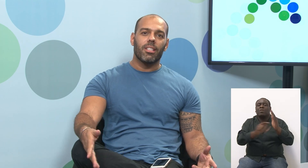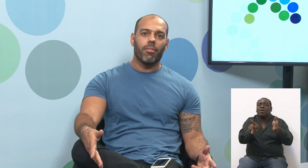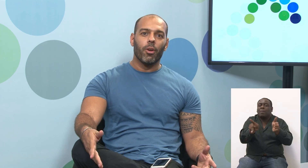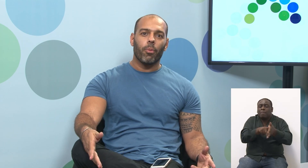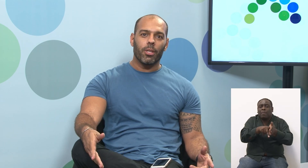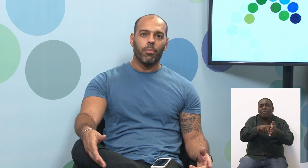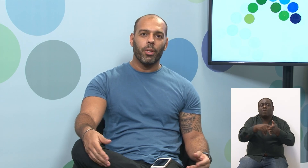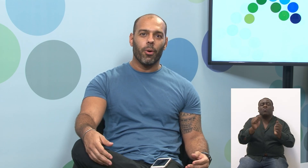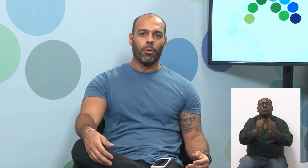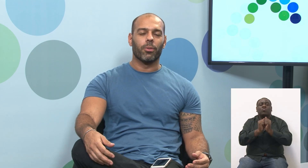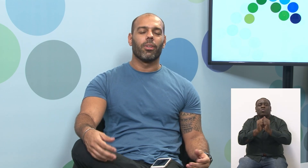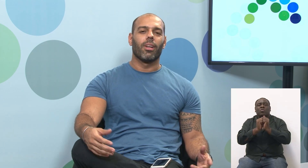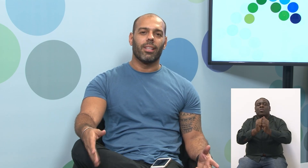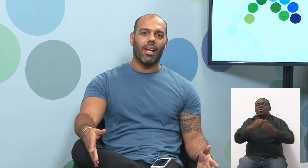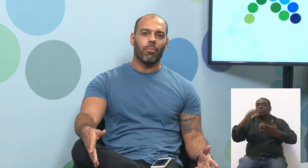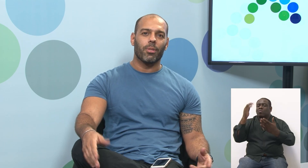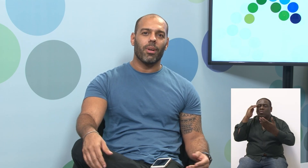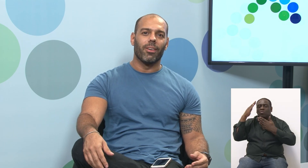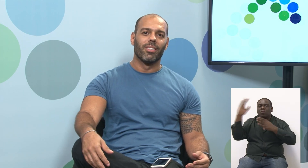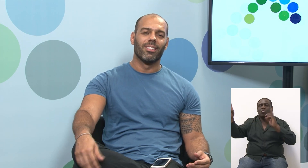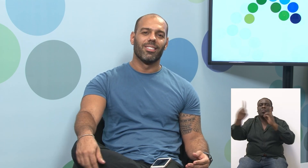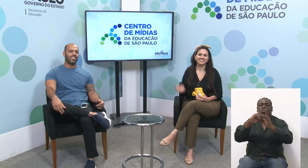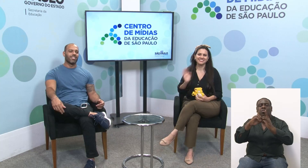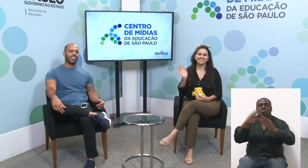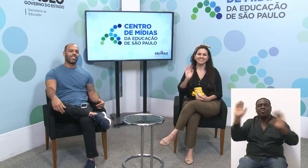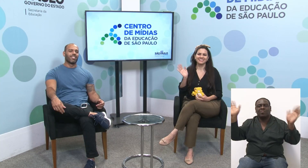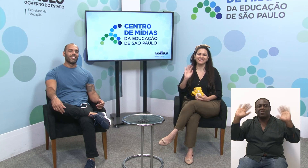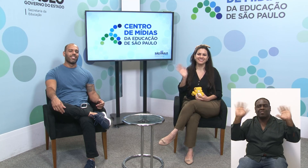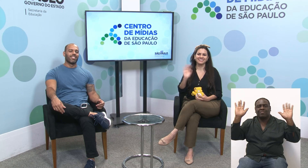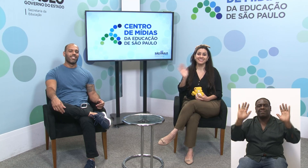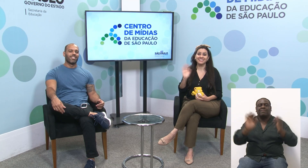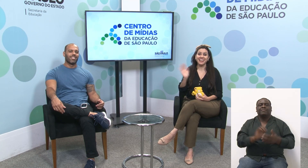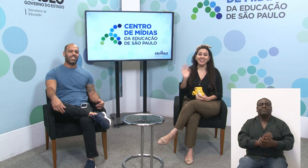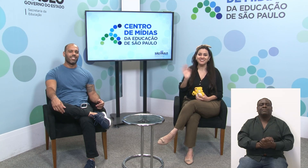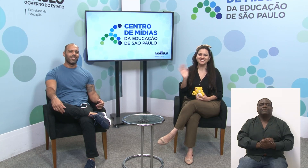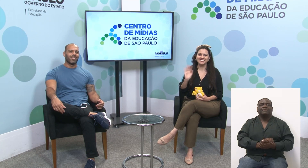e a gente se vê no próximo encontro. Até lá, pessoal! Tchau!